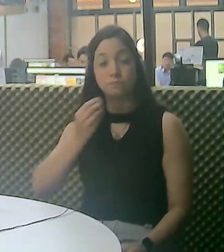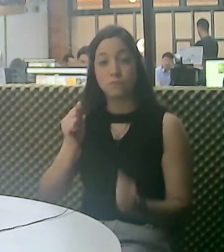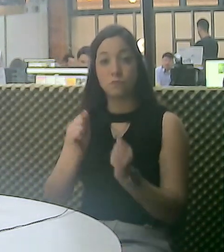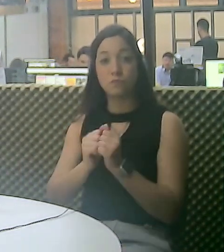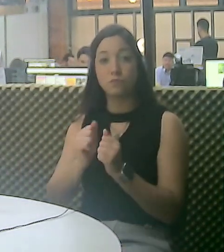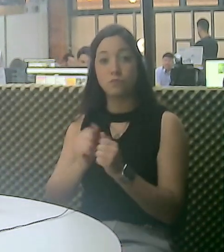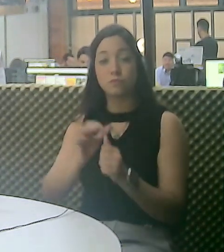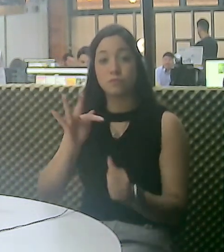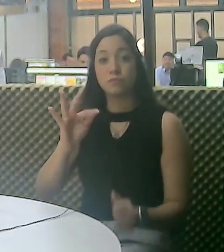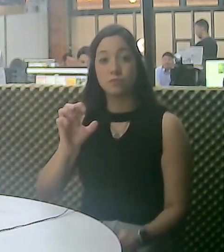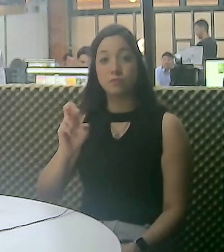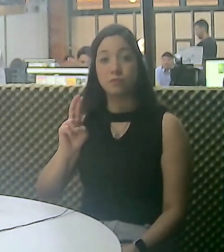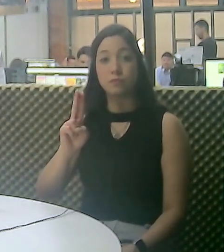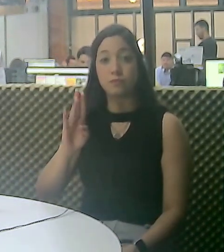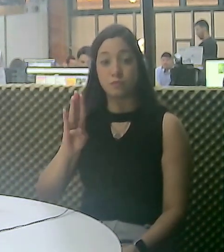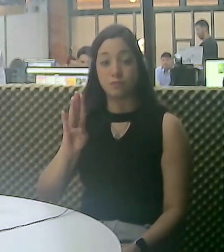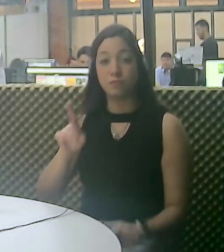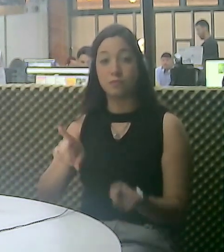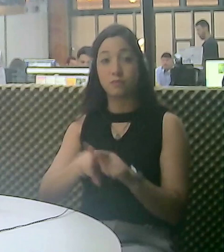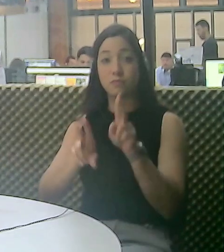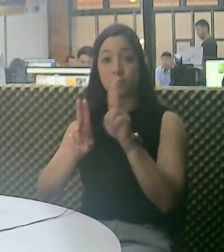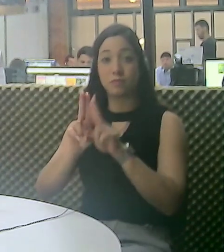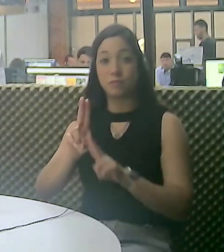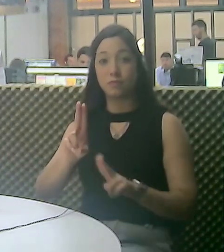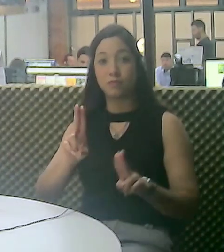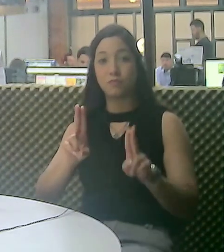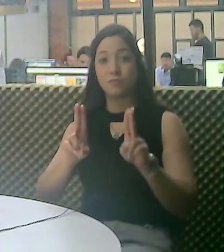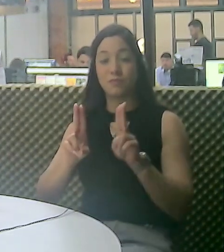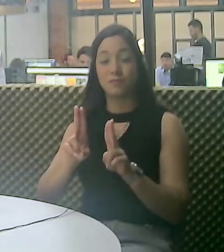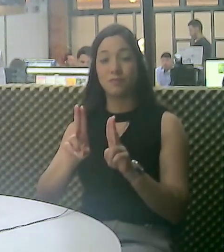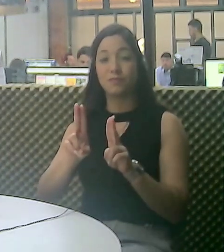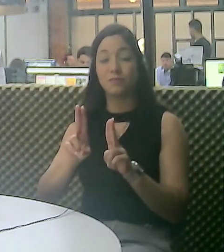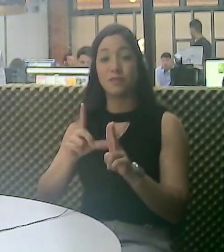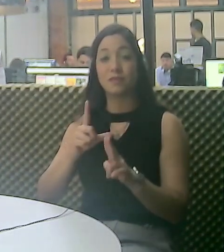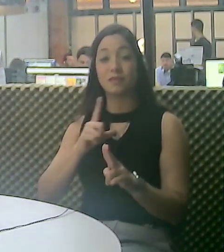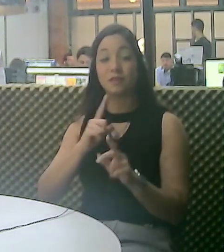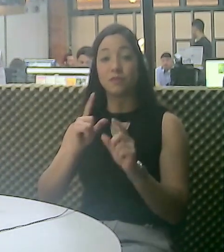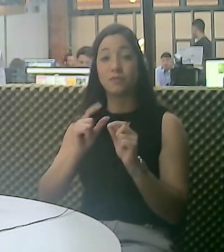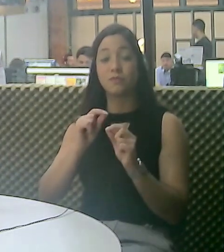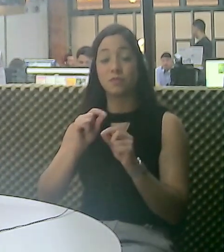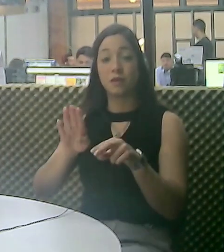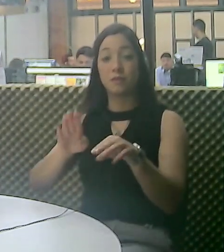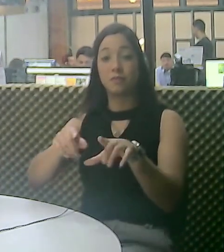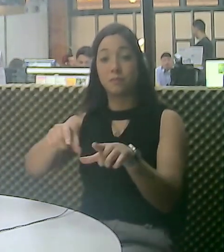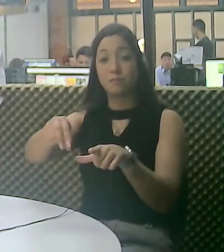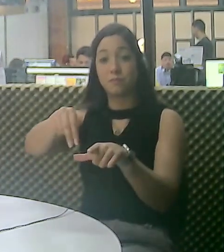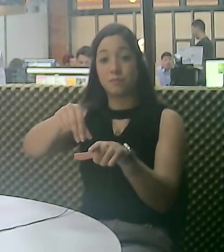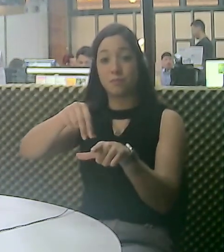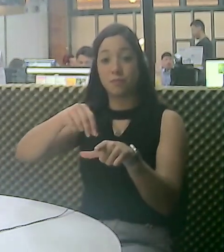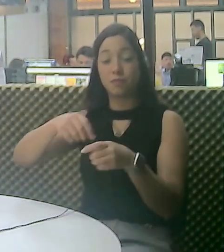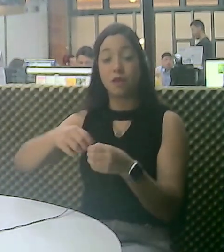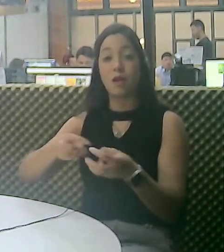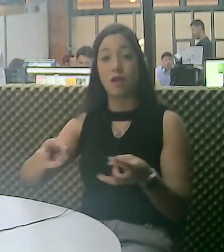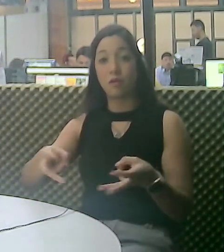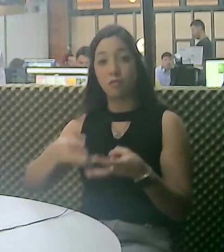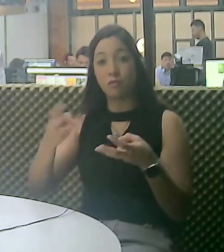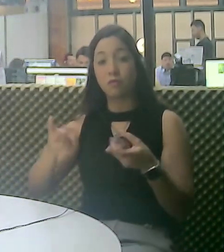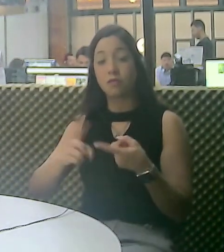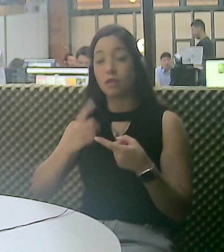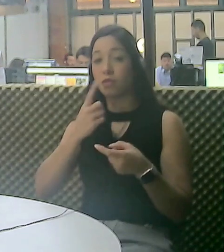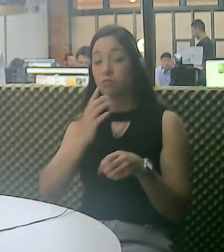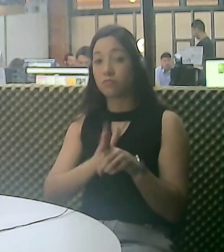com a FERUB e a Universidade Federal de Uberlândia, a UFO, envolveram o plantio e acompanhamento de alface,